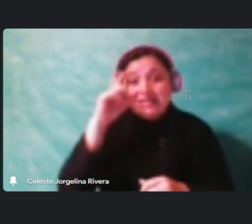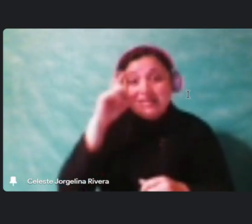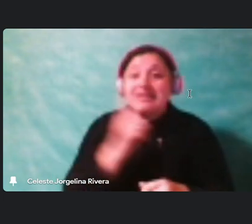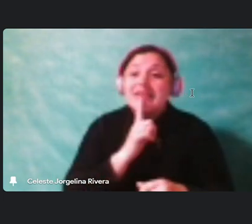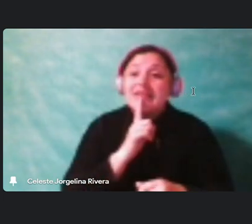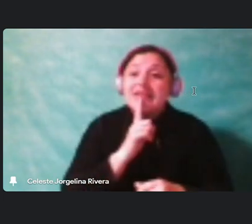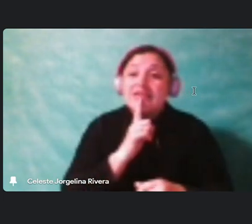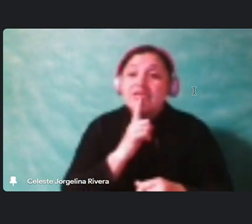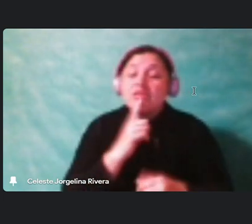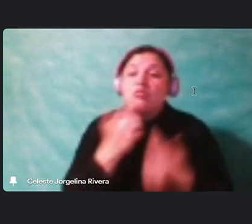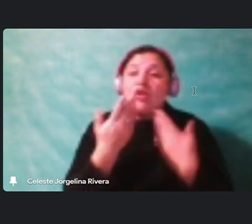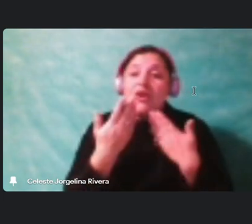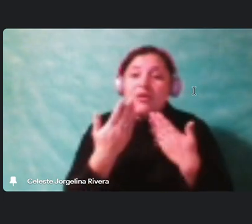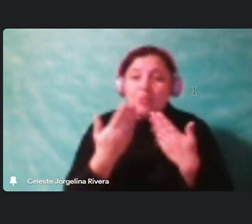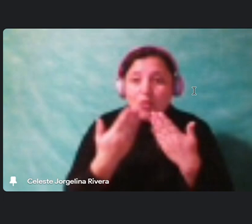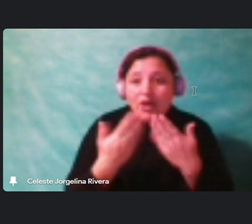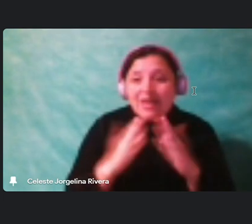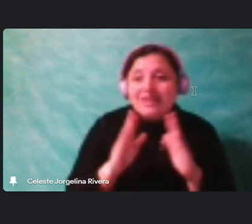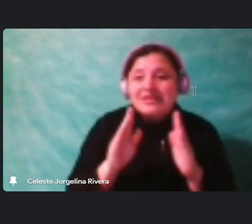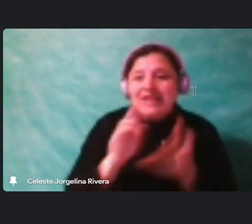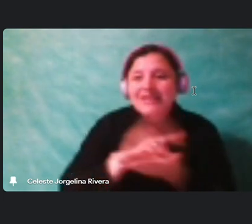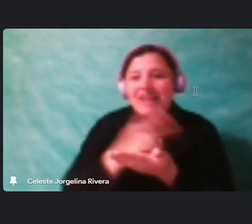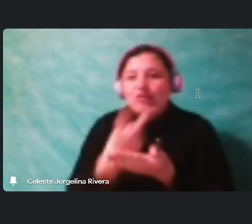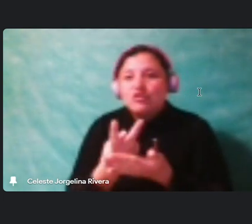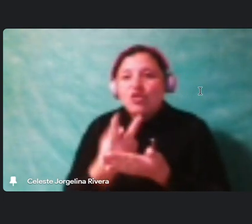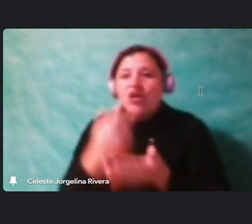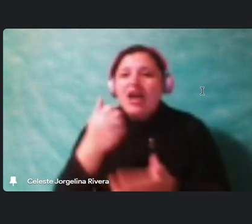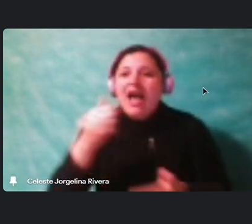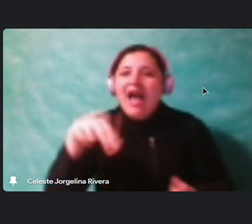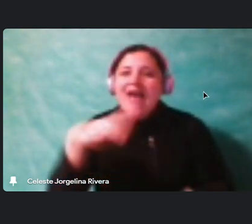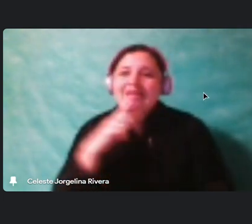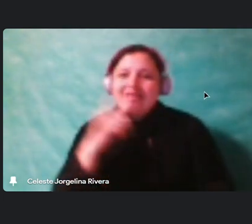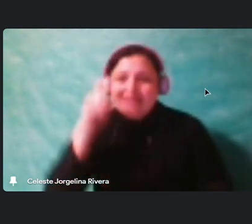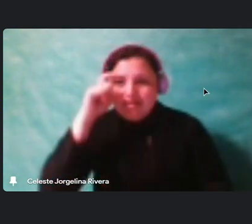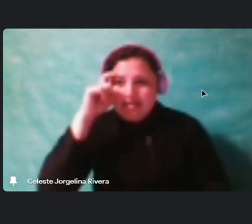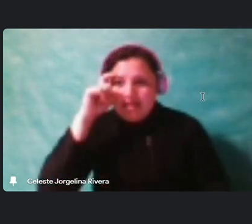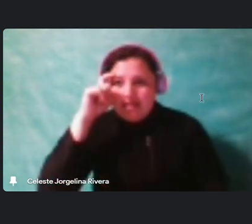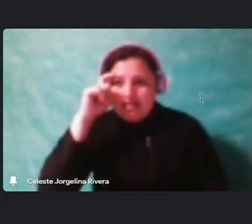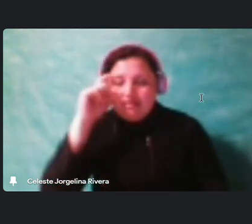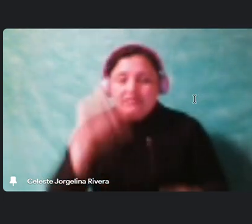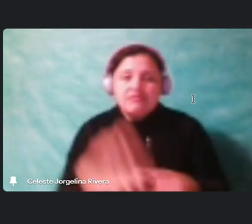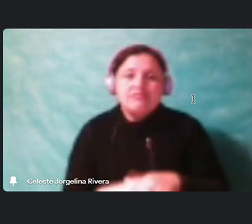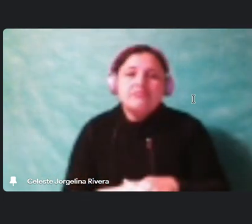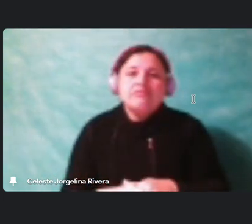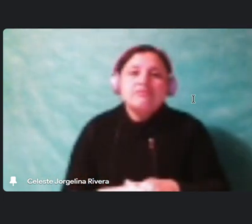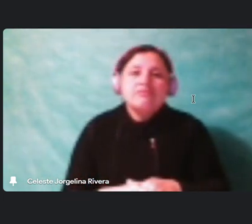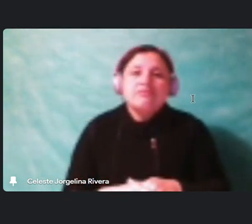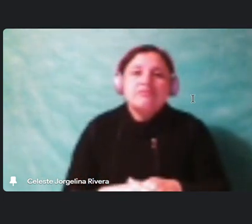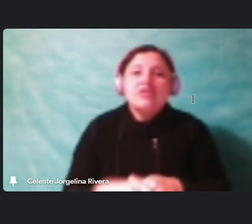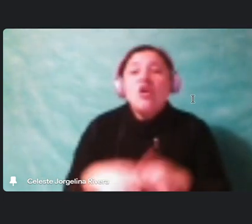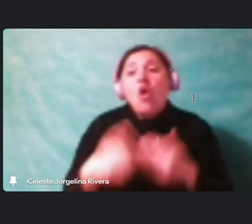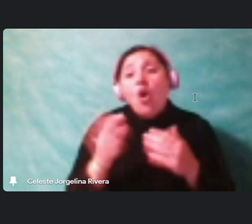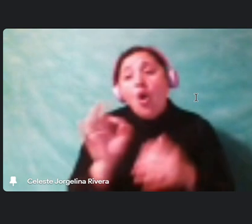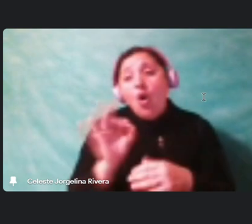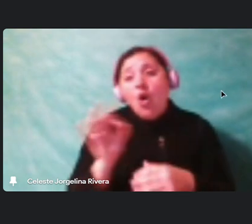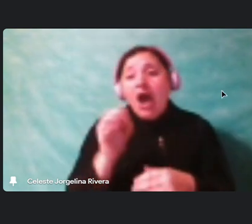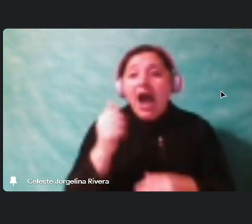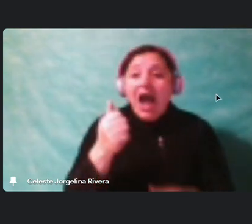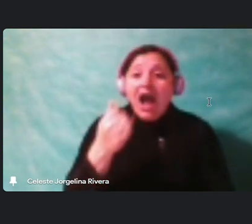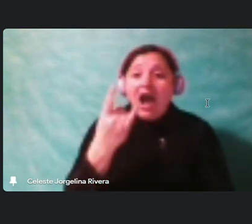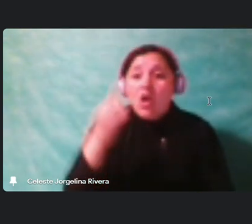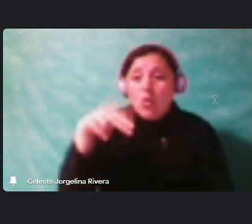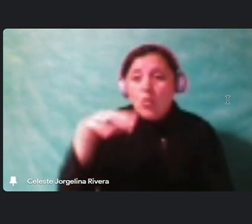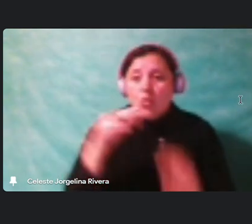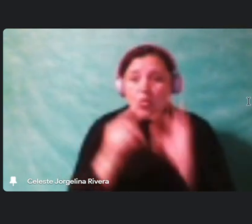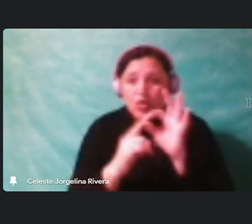No me acuerdo cómo habías puesto. Bárbara creo que había leído. Yo puse pero la creencia. Pero aunque. Sí, aunque la